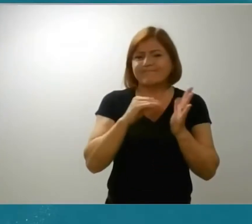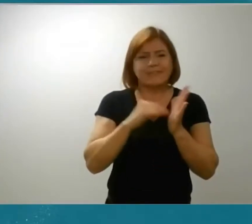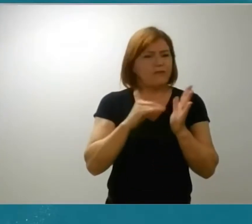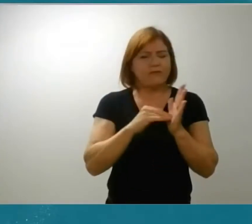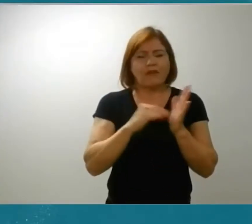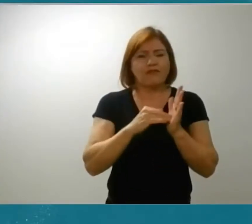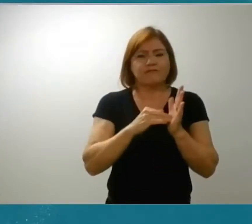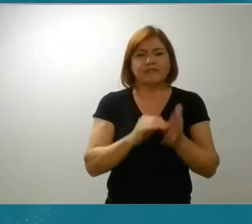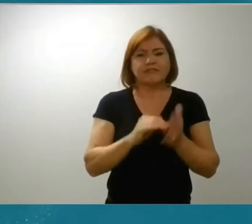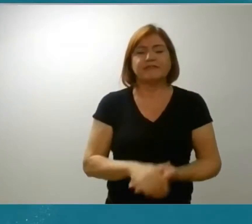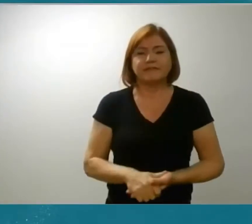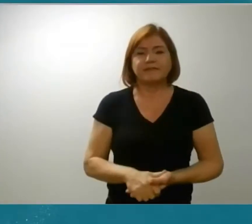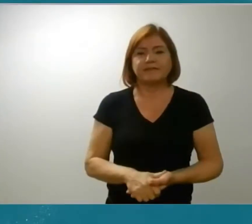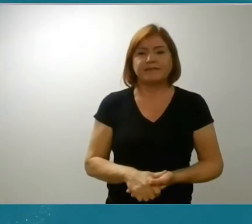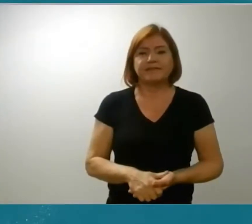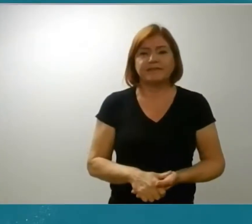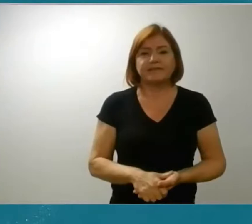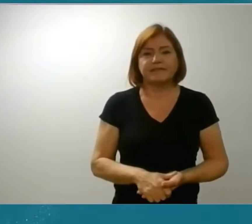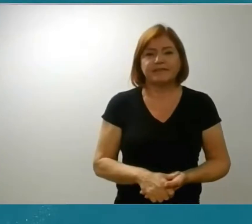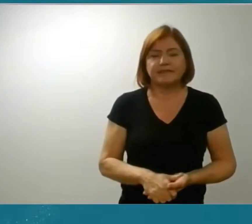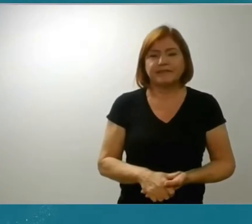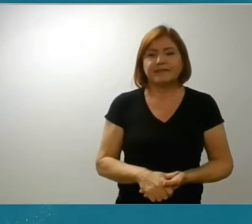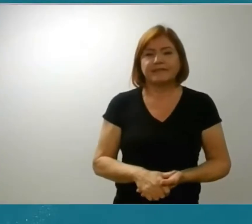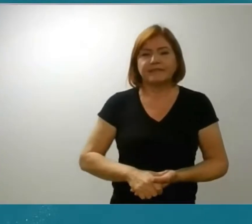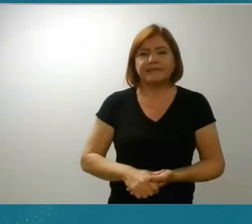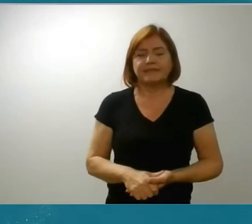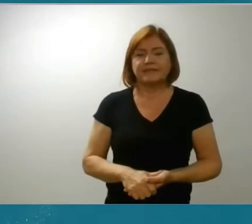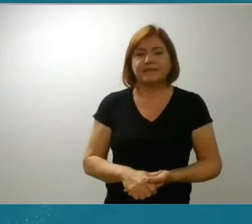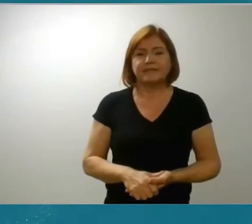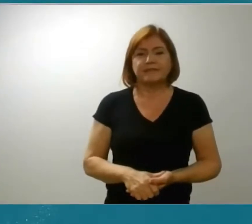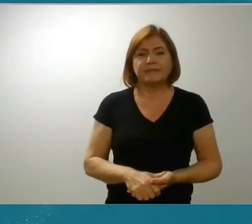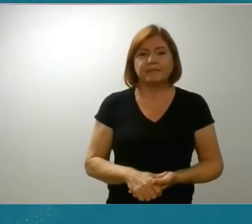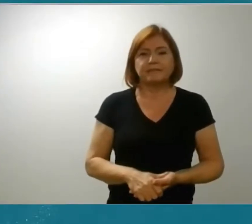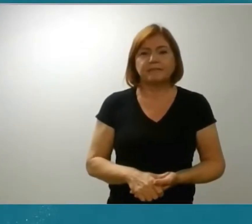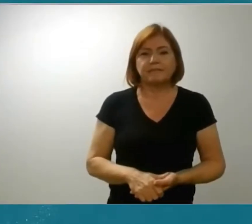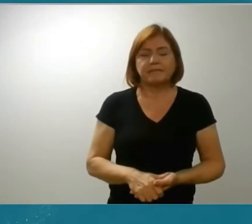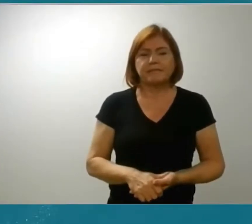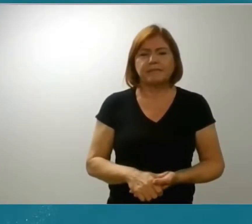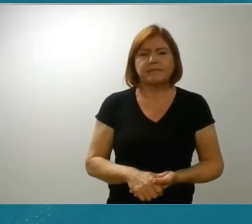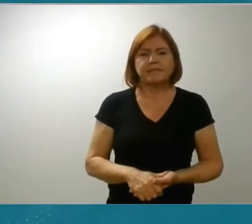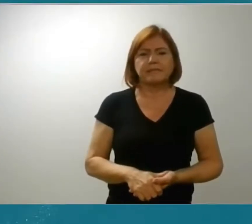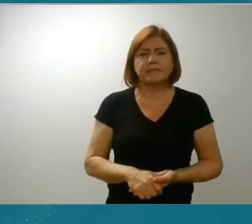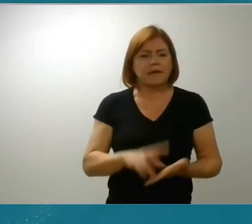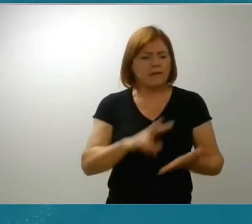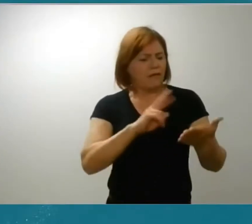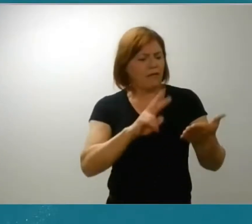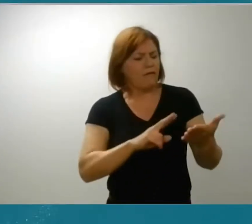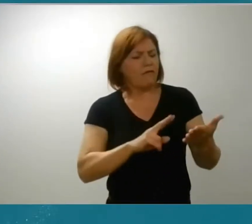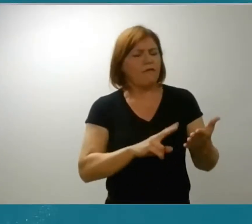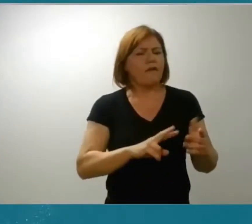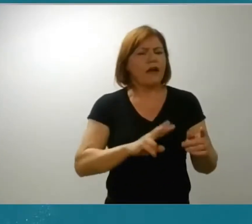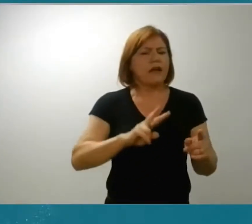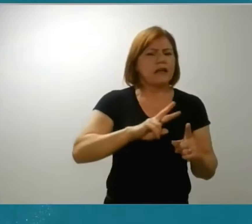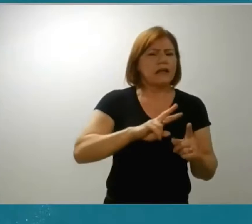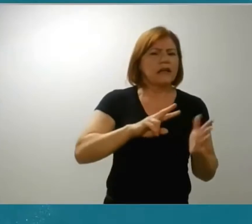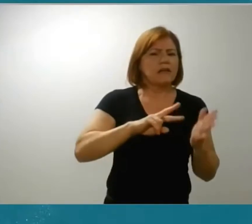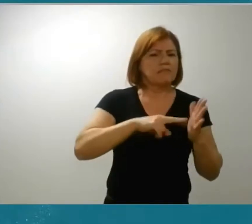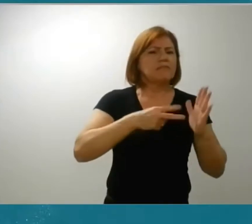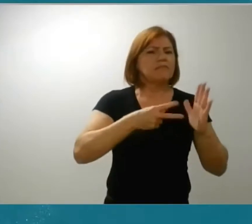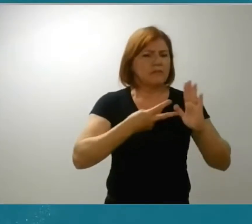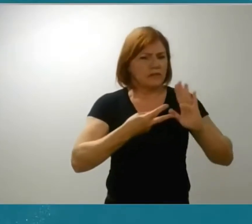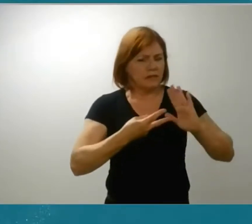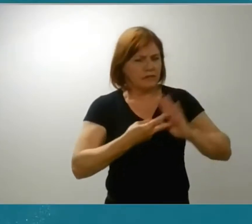tá? Deixa eu ver se eu consigo abrir aqui para vocês. A versão King James.